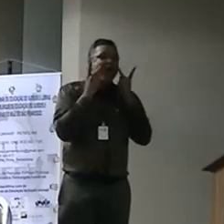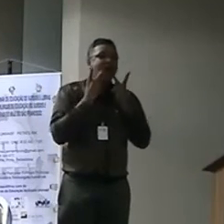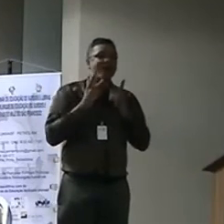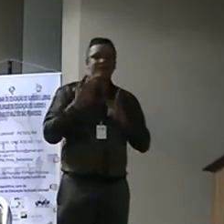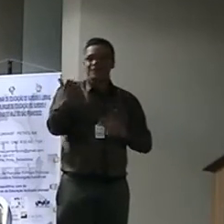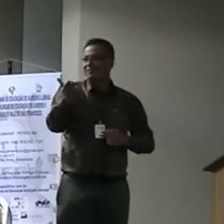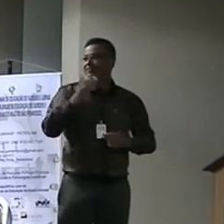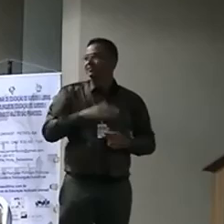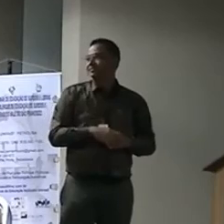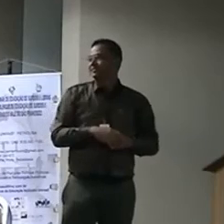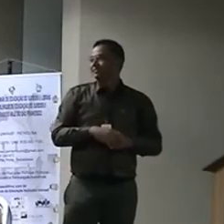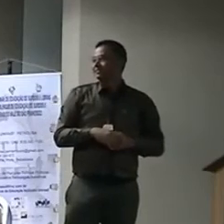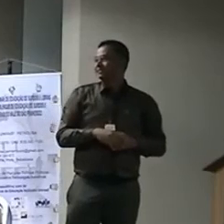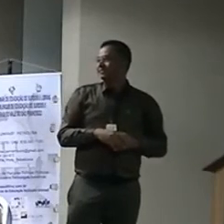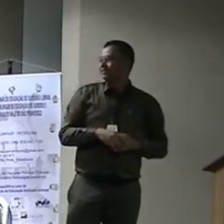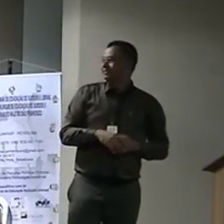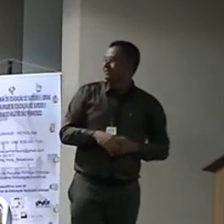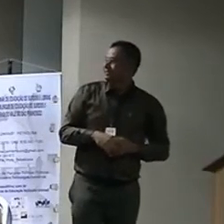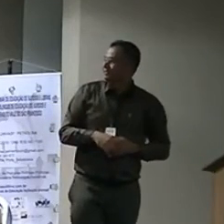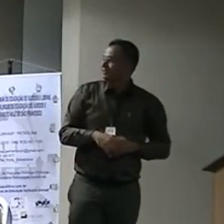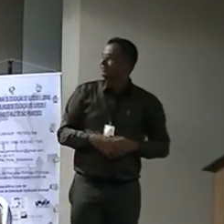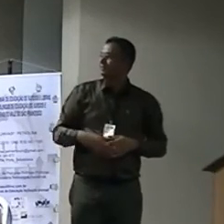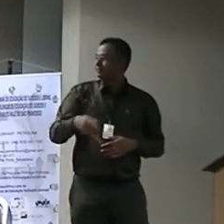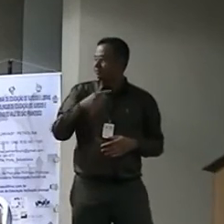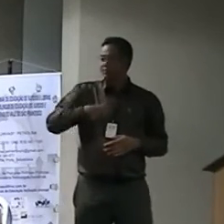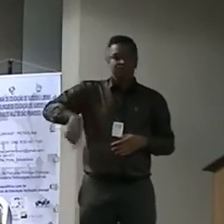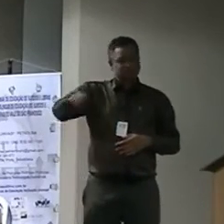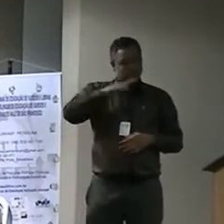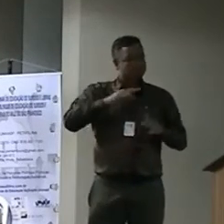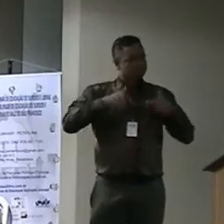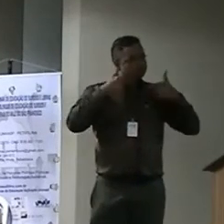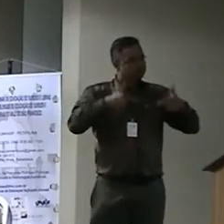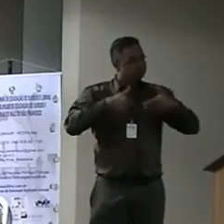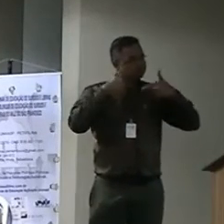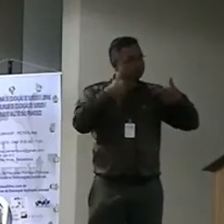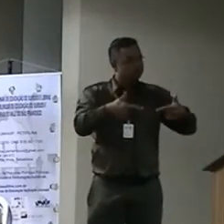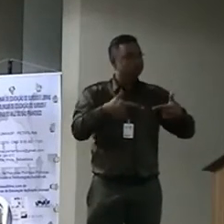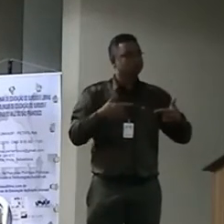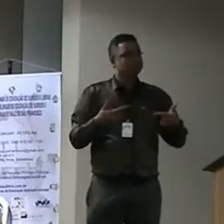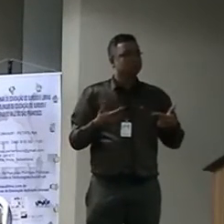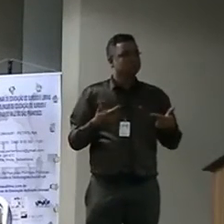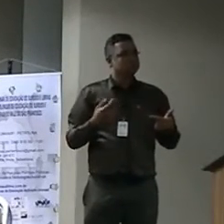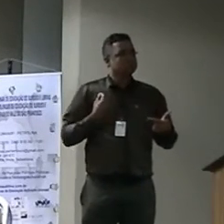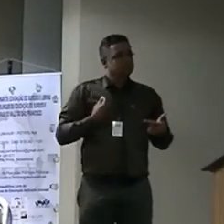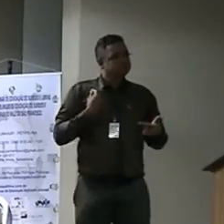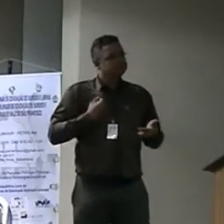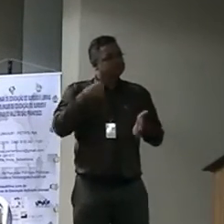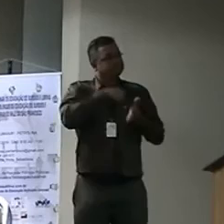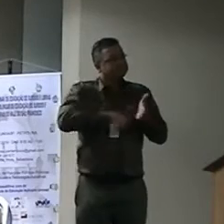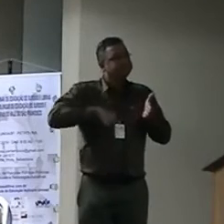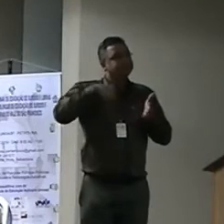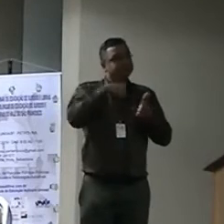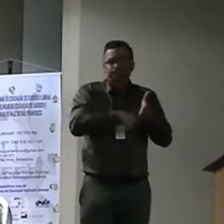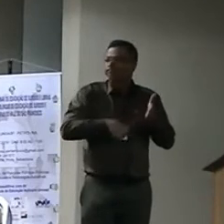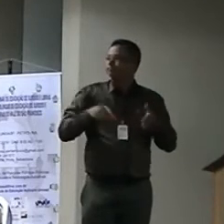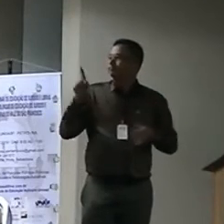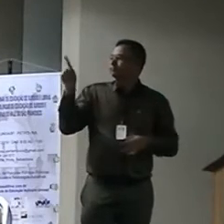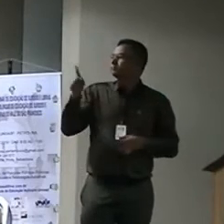E aqui alguns momentos da gente na luta, né? Quando nós entramos